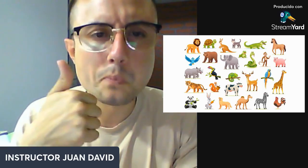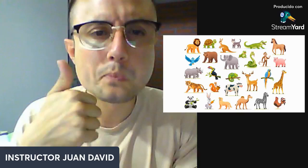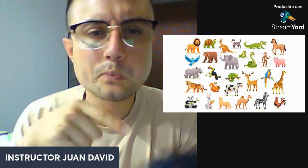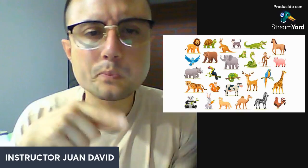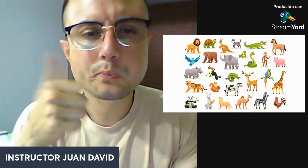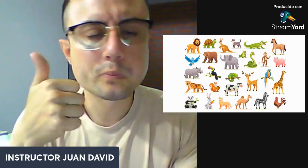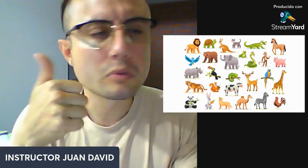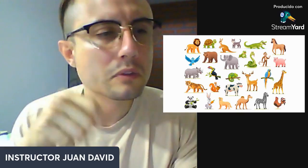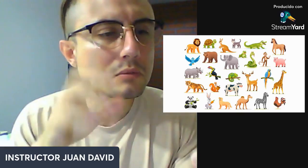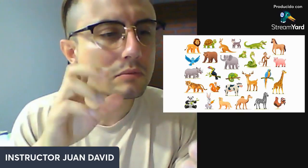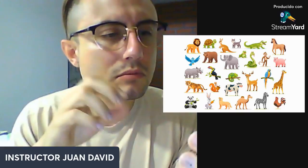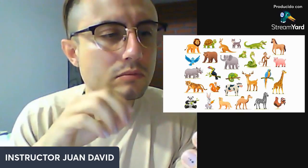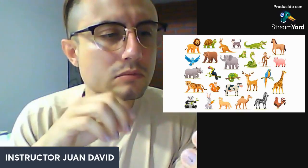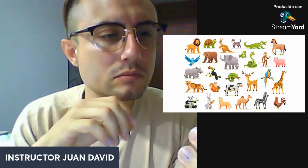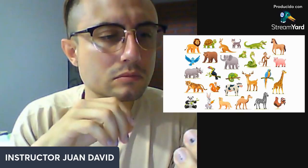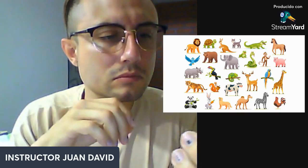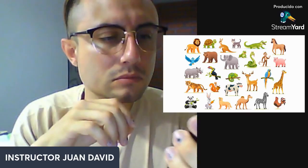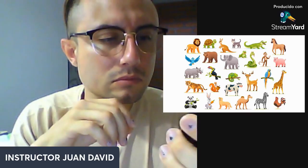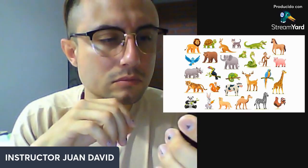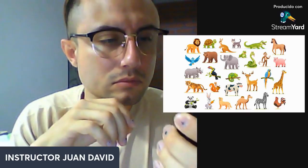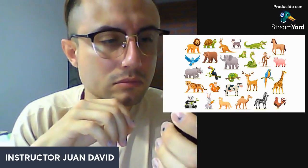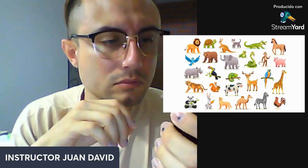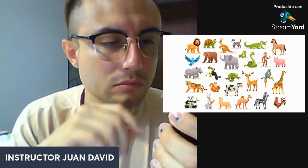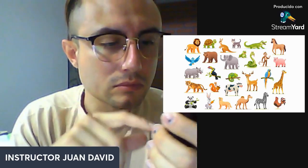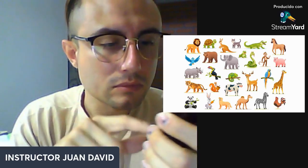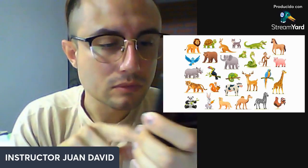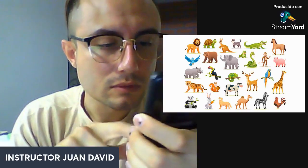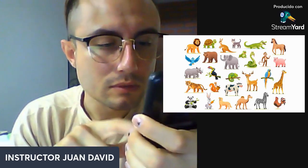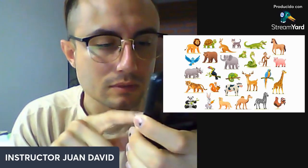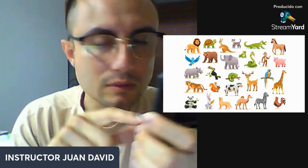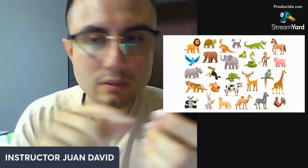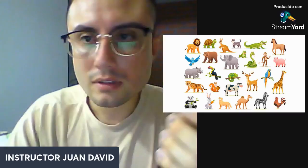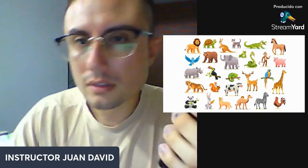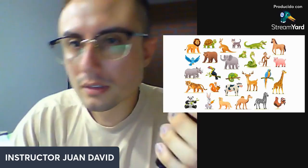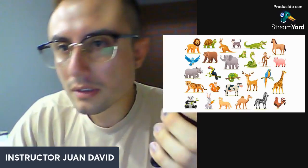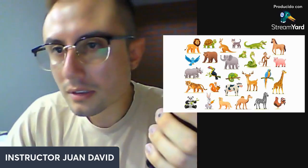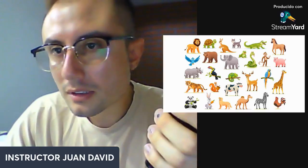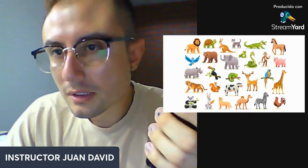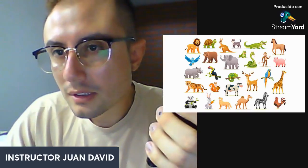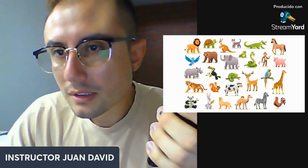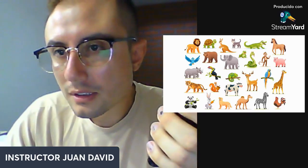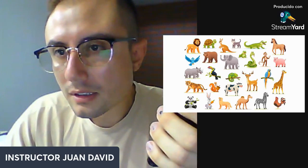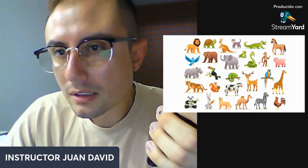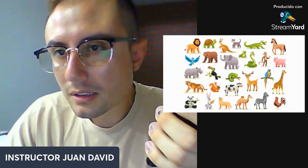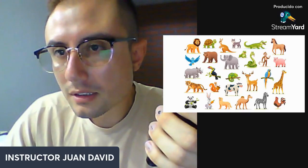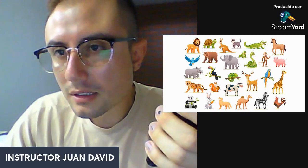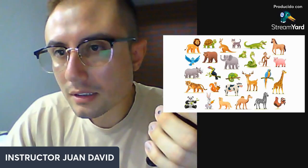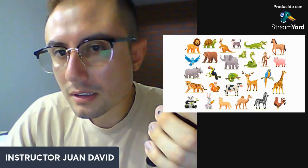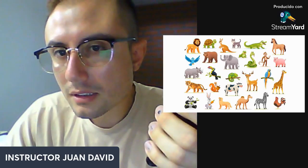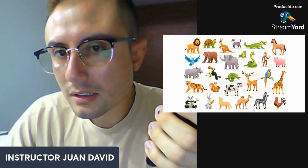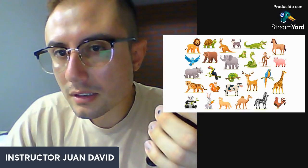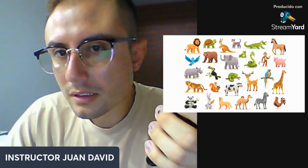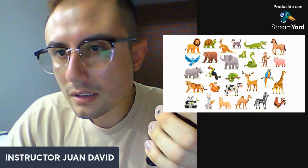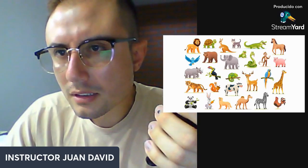Sí, se escucha bien. Dicen.